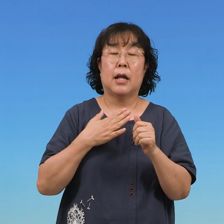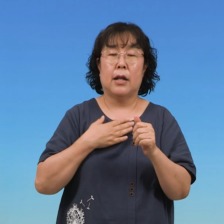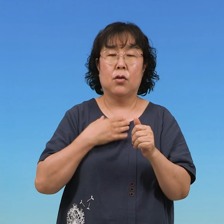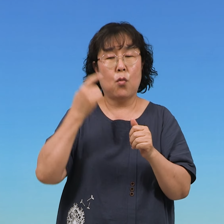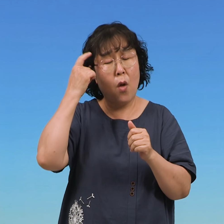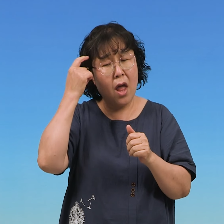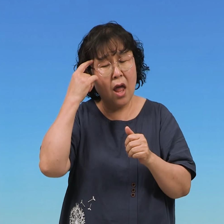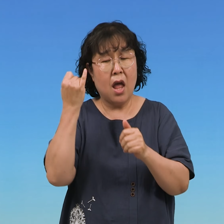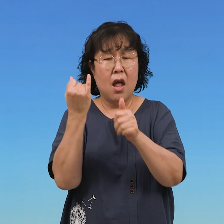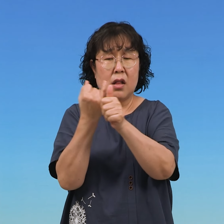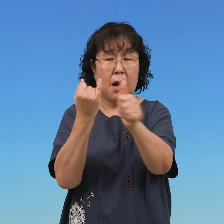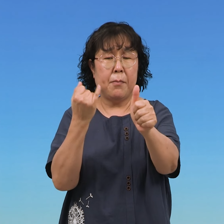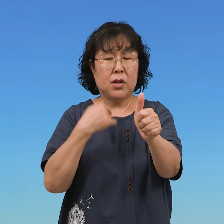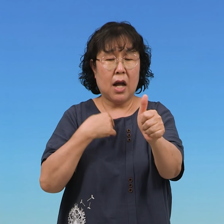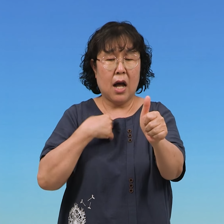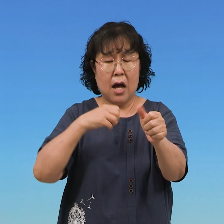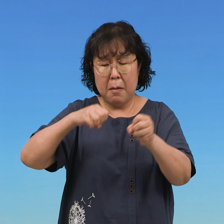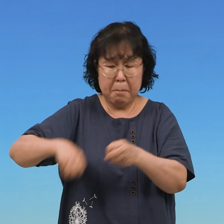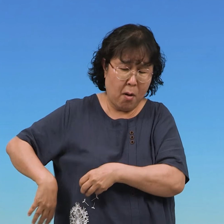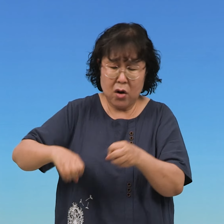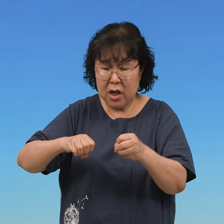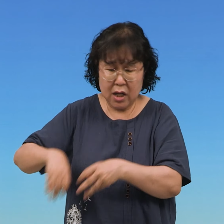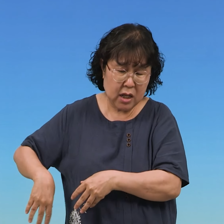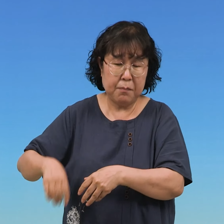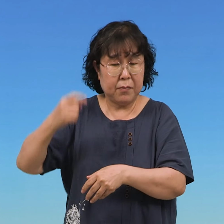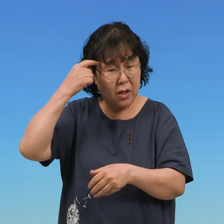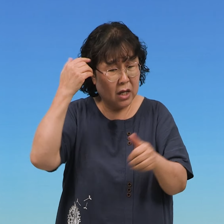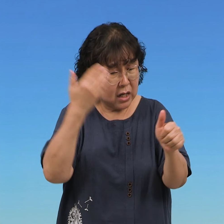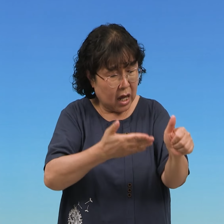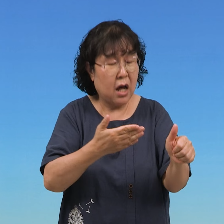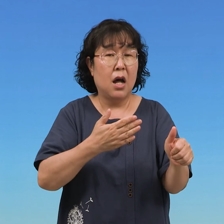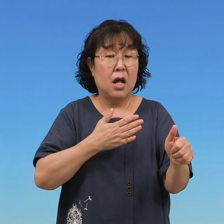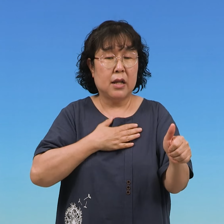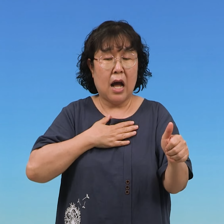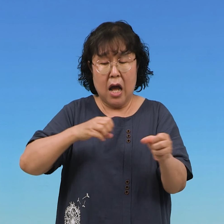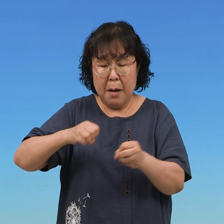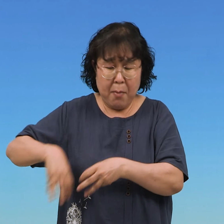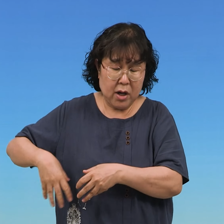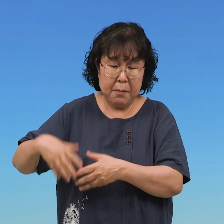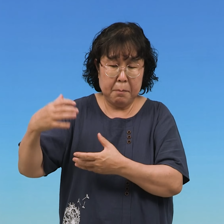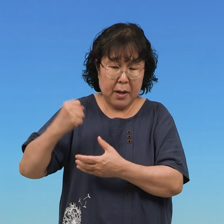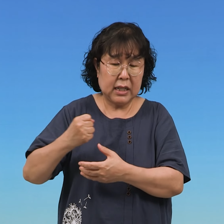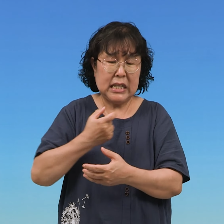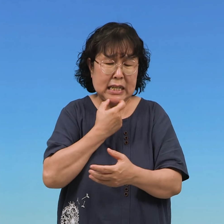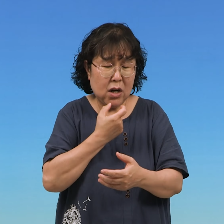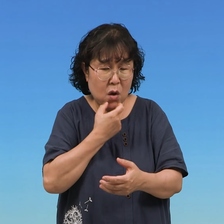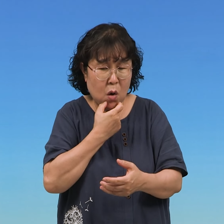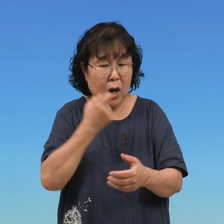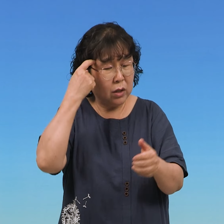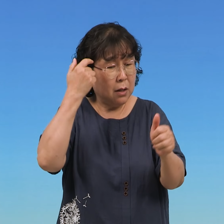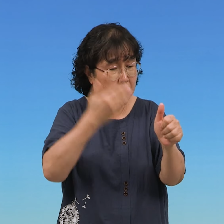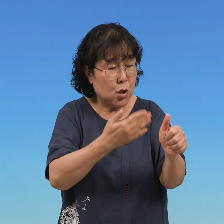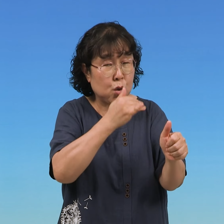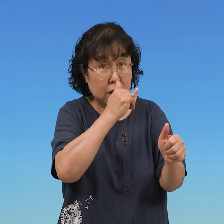자꾸 버립니까? 어떻게 하면 버림받지 않을 수 있습니까? 이런 질문도 너무나 요긴